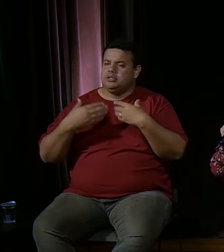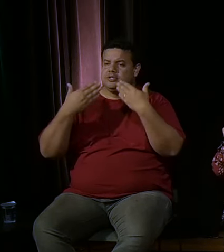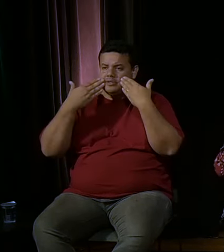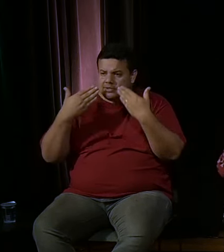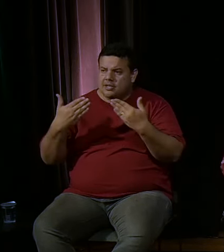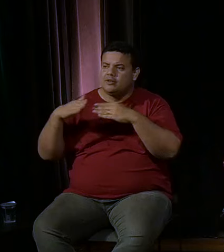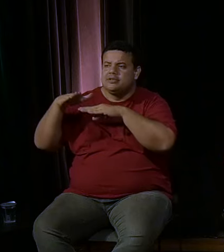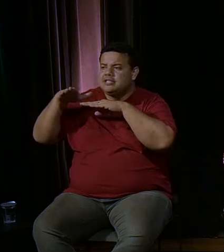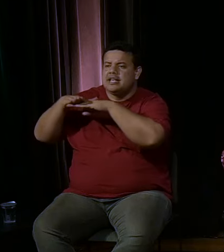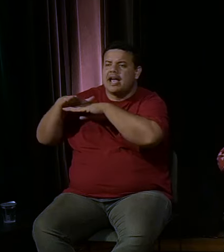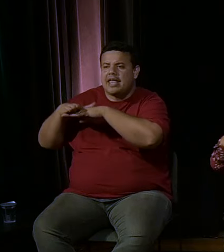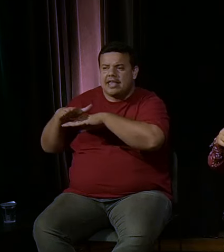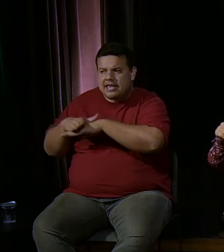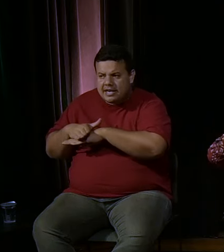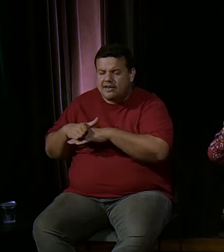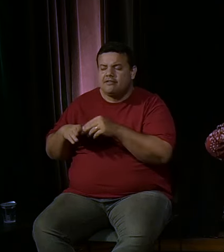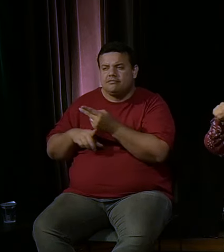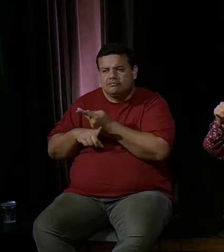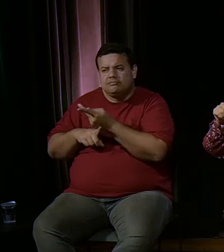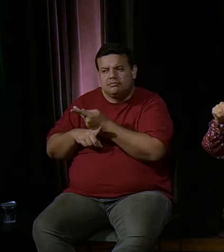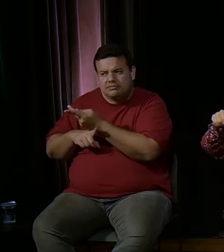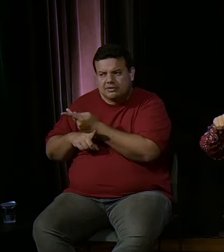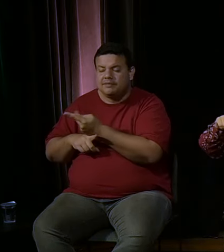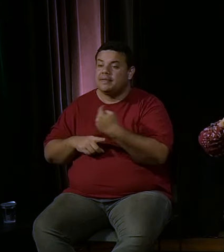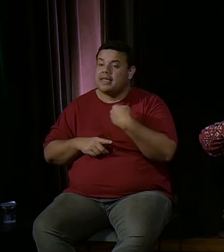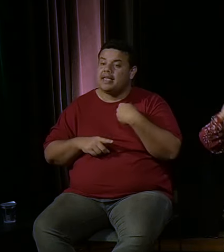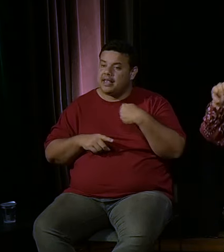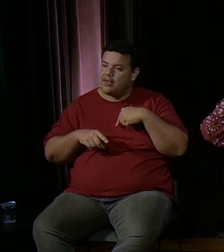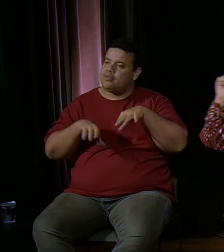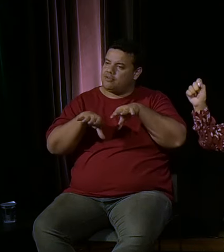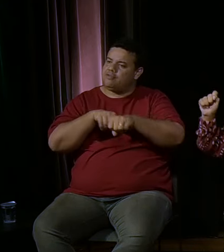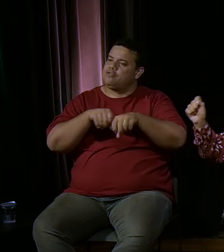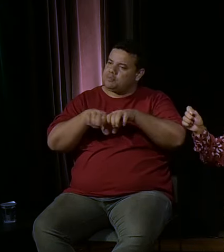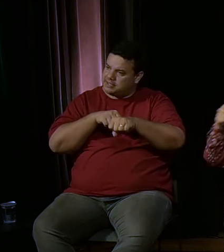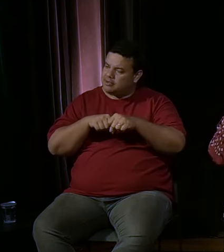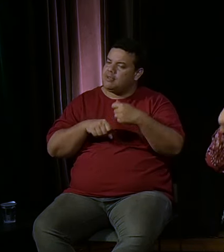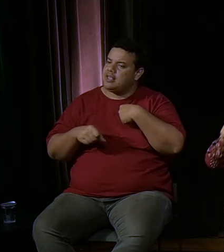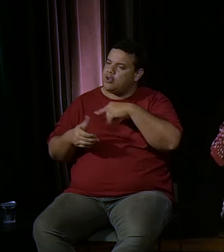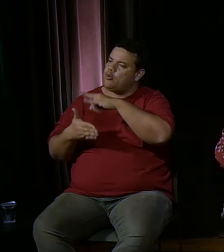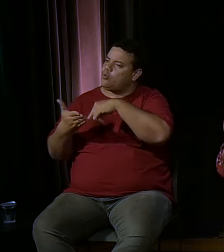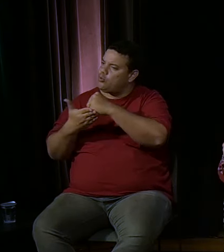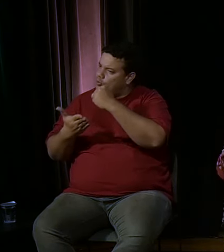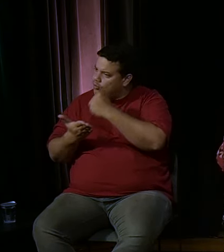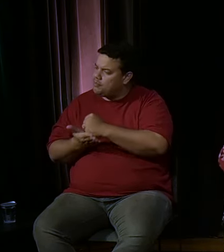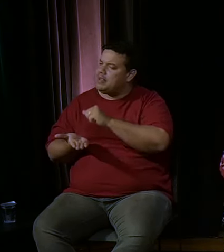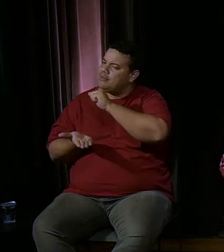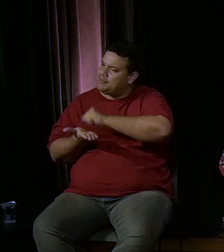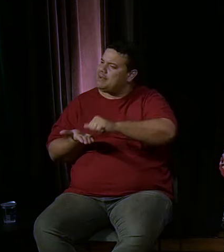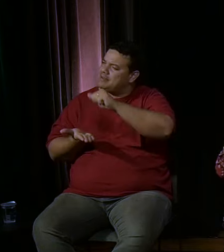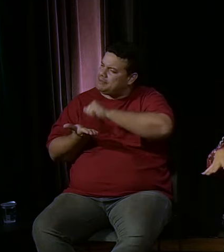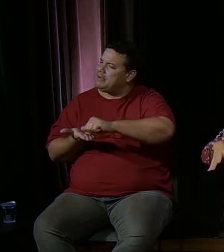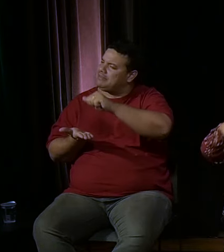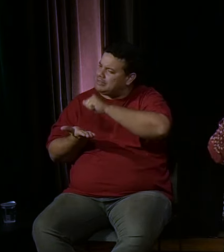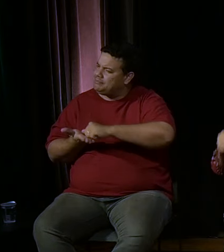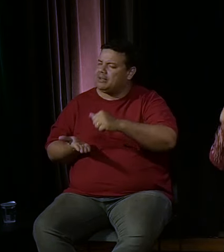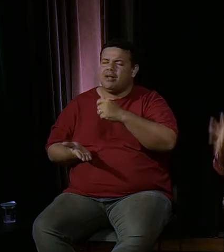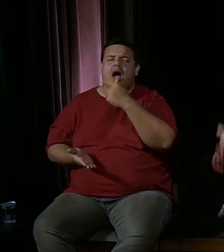o arquivo, né, eu passei durante a graduação, eu limpava documentos, espirrava,